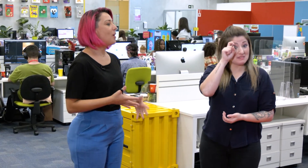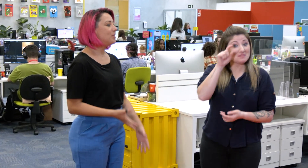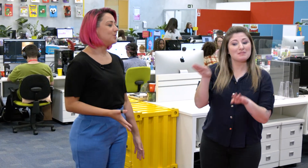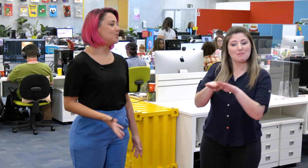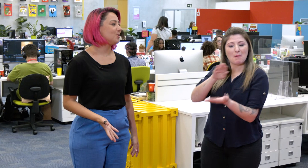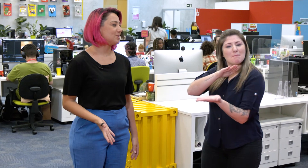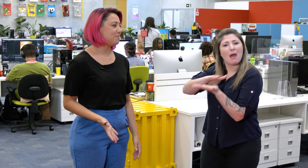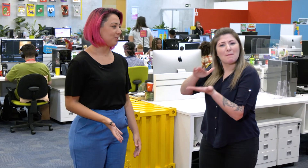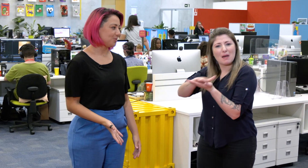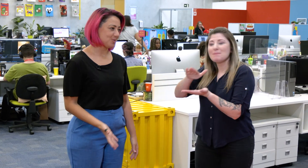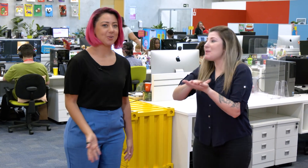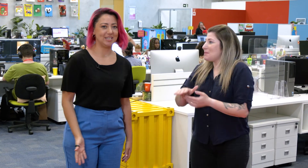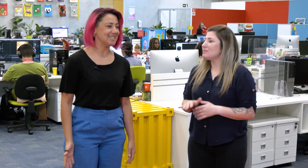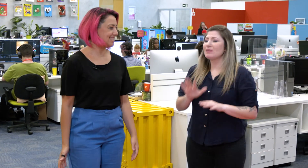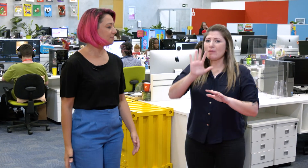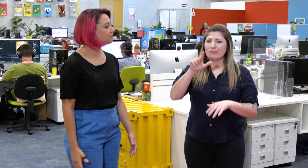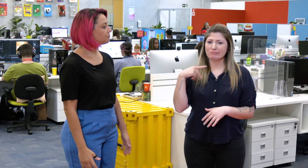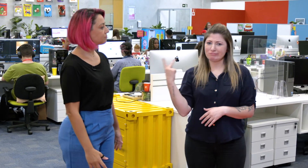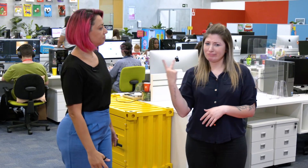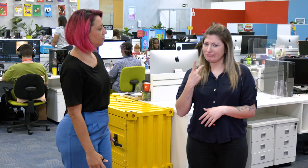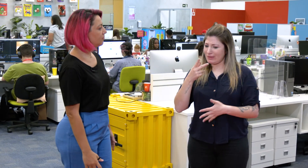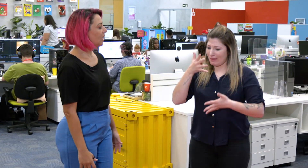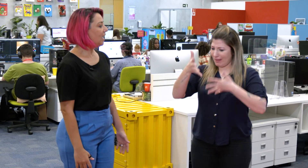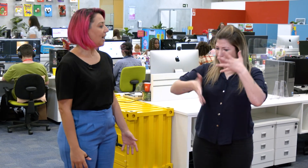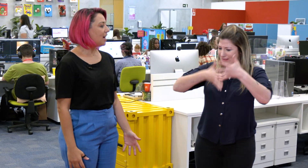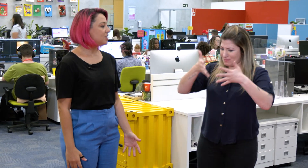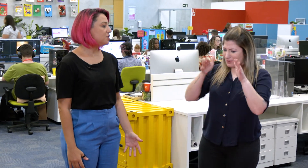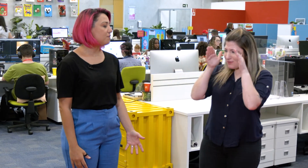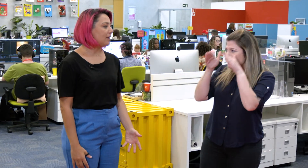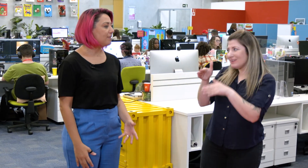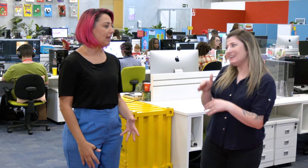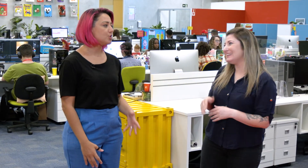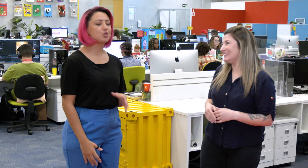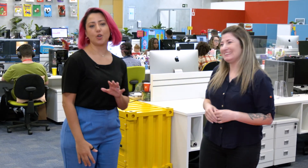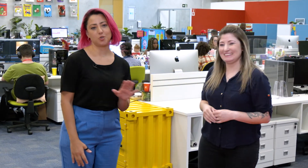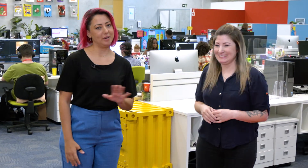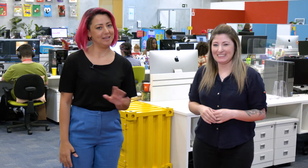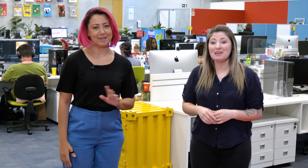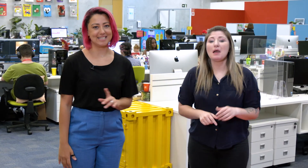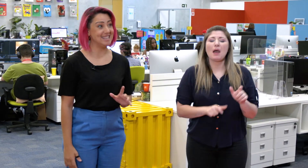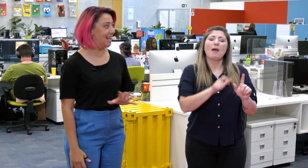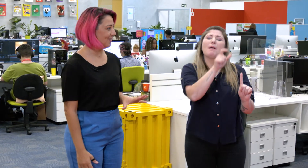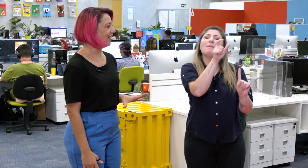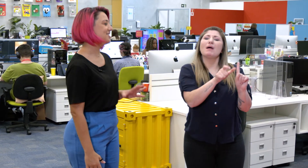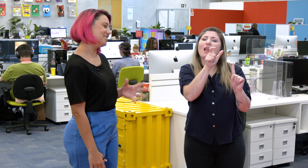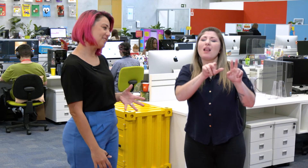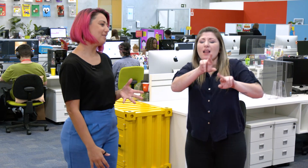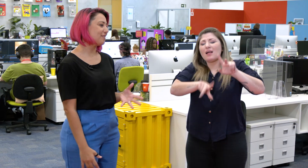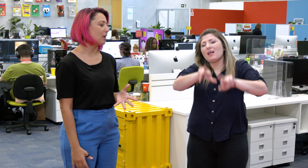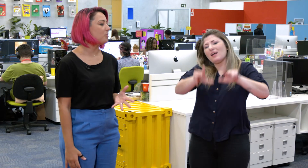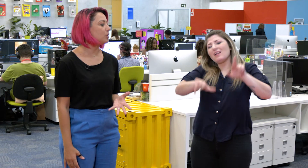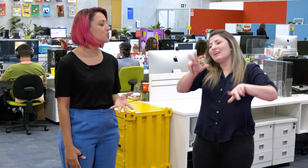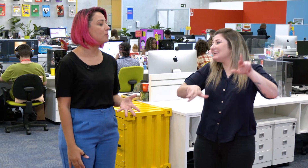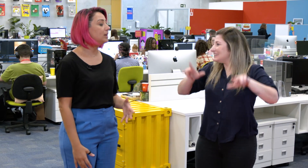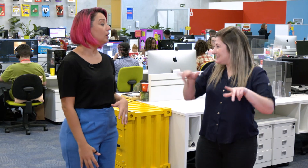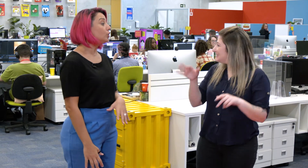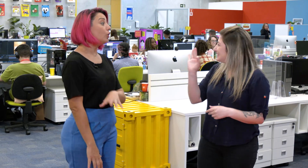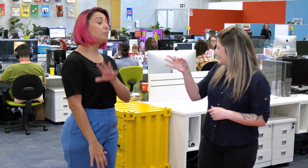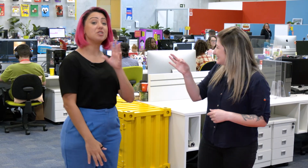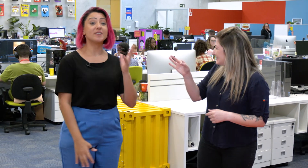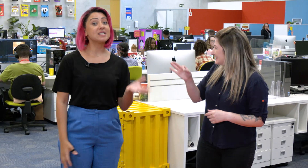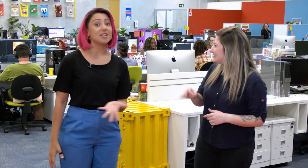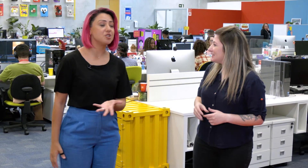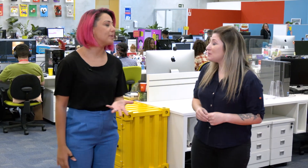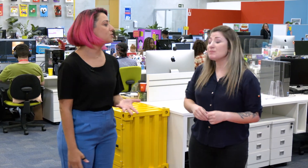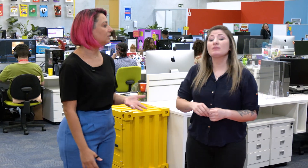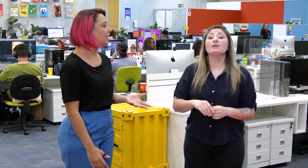no Maurício de Souza Produções. A gente vai falar só sobre Libras? Não. A gente também vai falar um pouquinho sobre toda